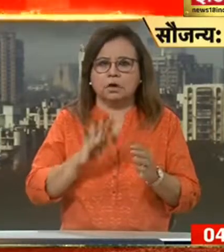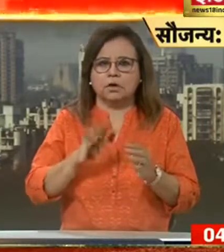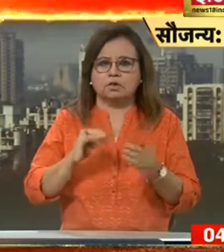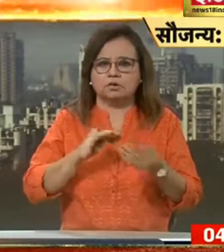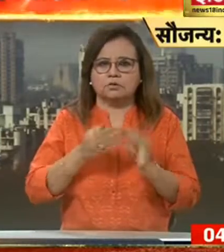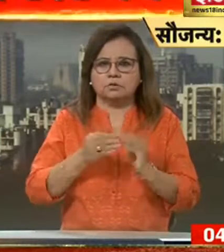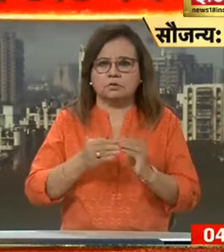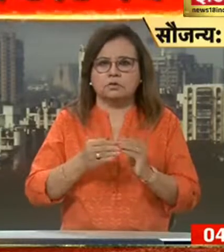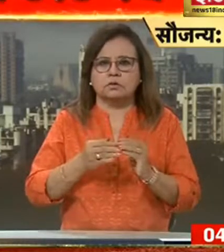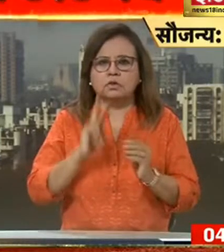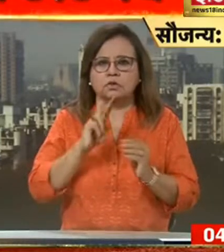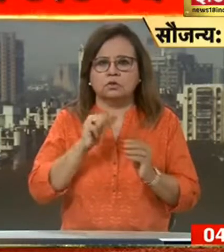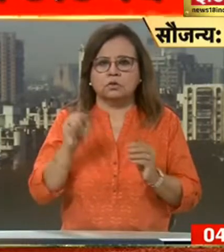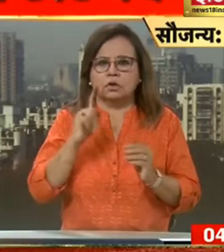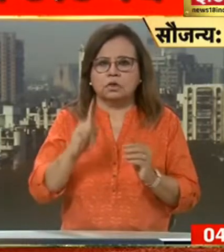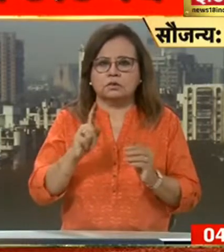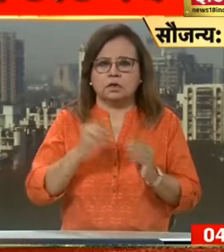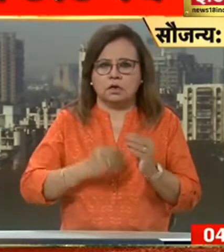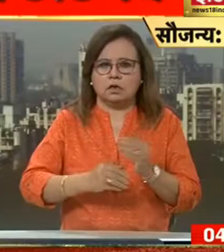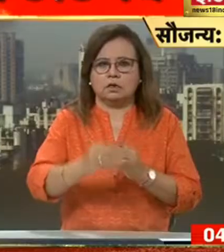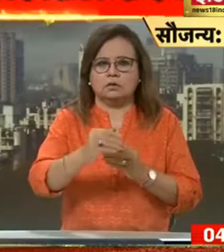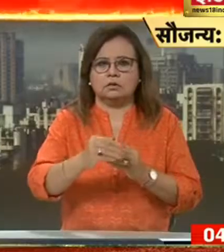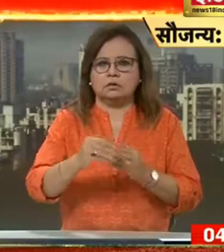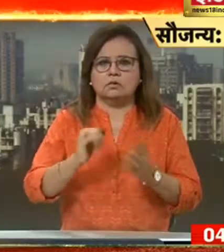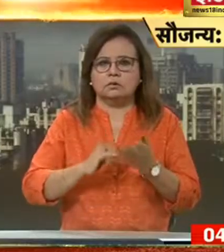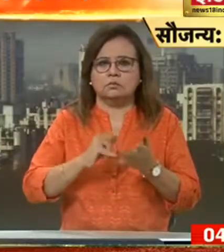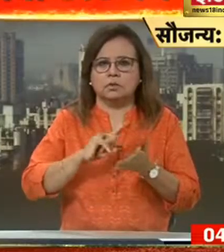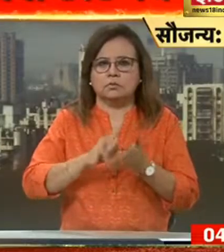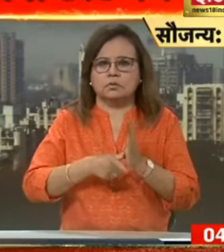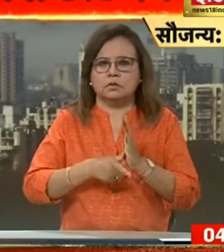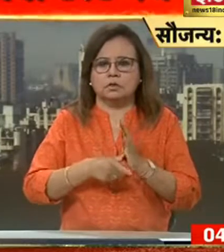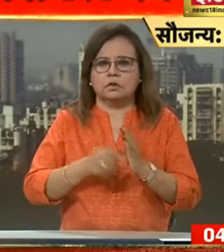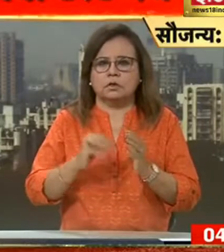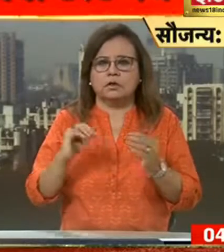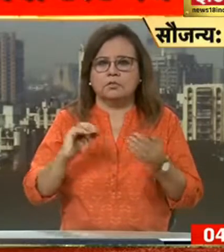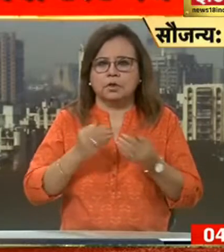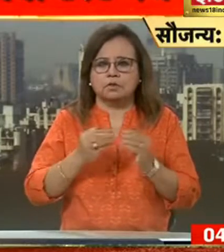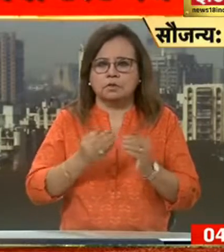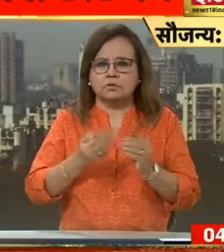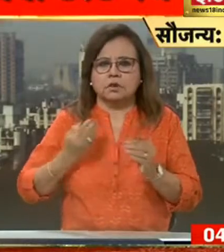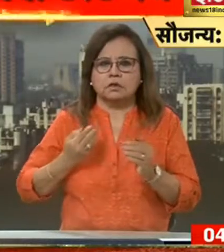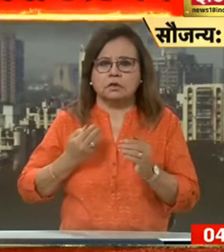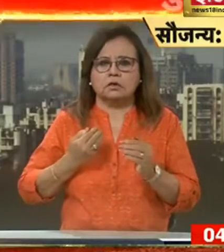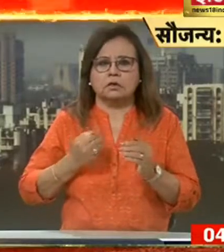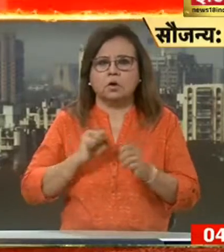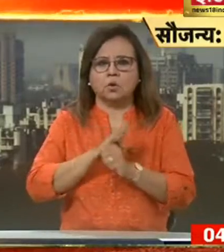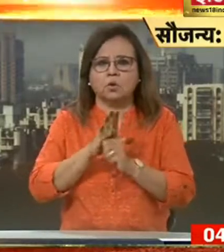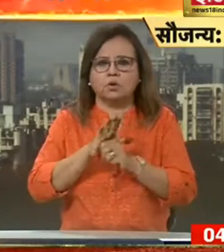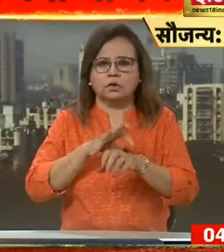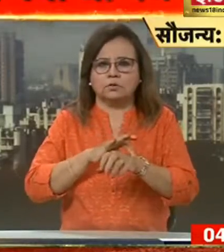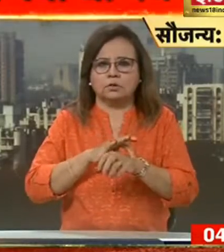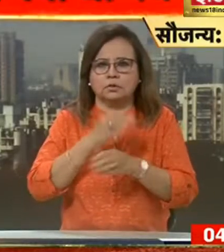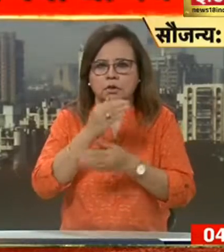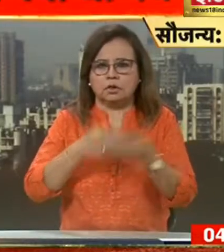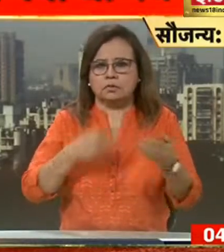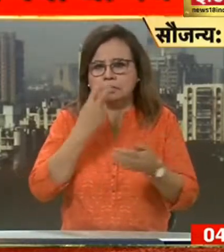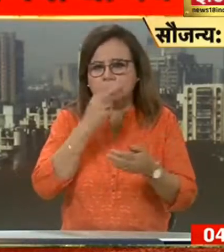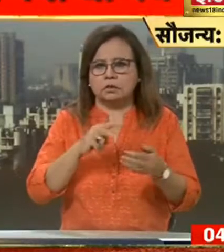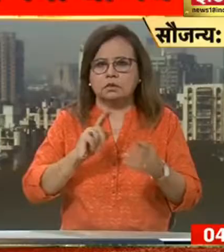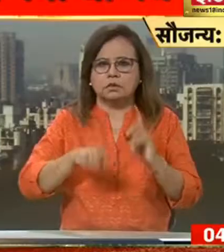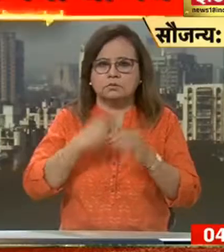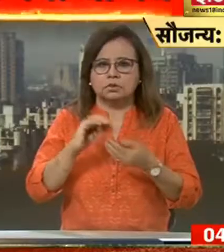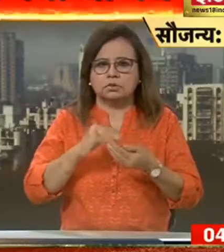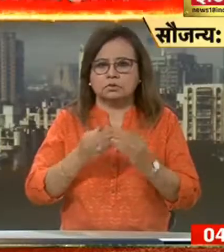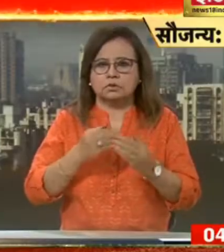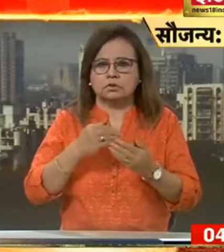टेस्ट मैचों की सीरीज में भारत 21 से आगे था सीरीज के आखिरी मैच से पहले भारतीय दल में कोई संक्रमण के मामले सामने आने